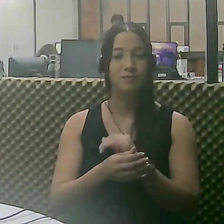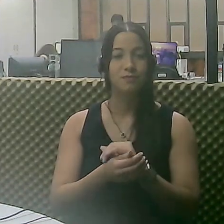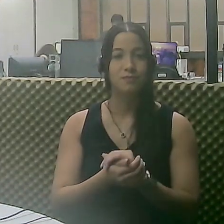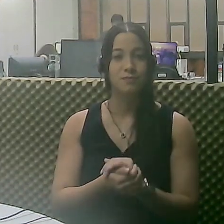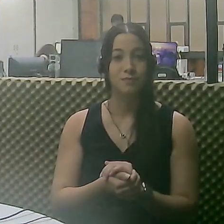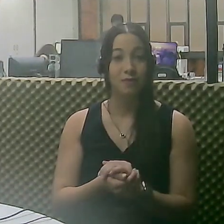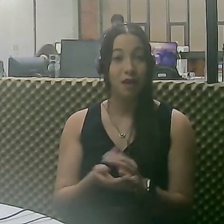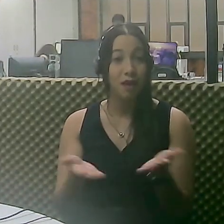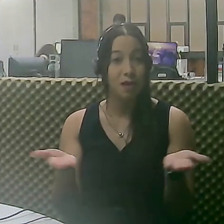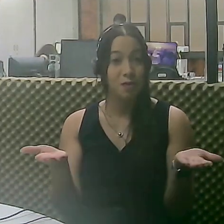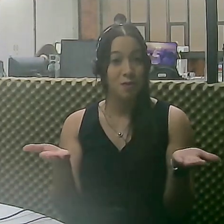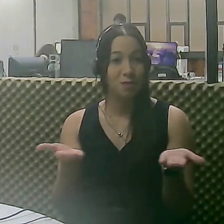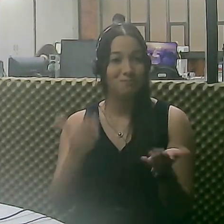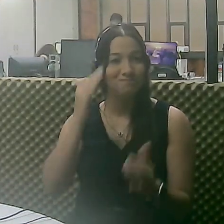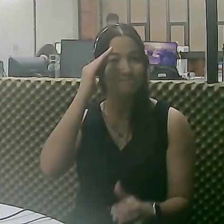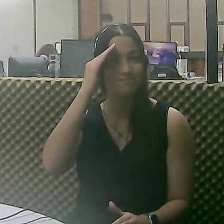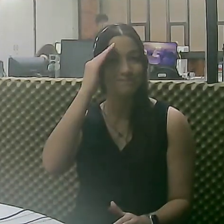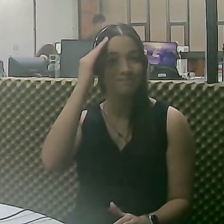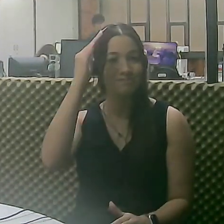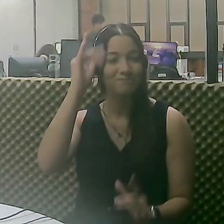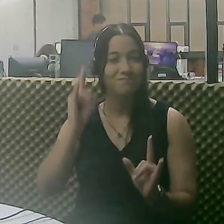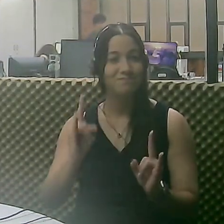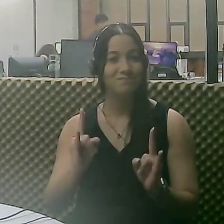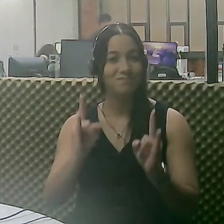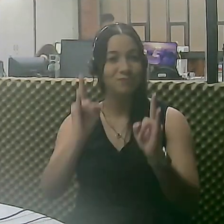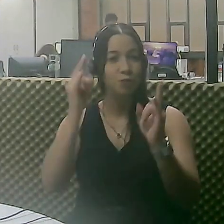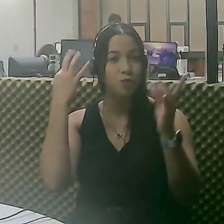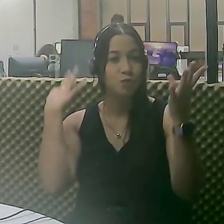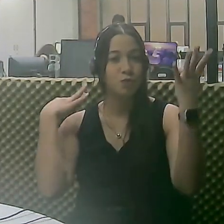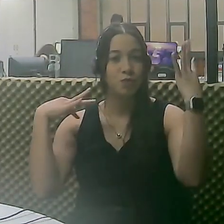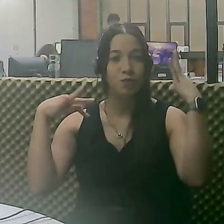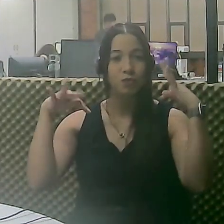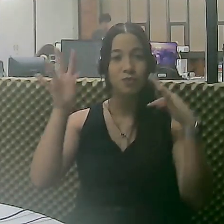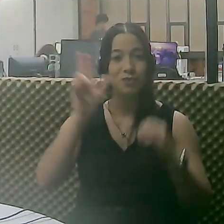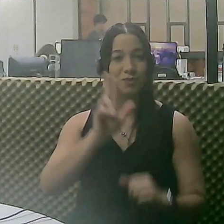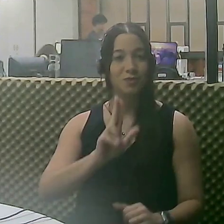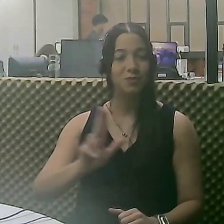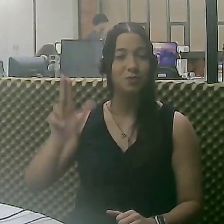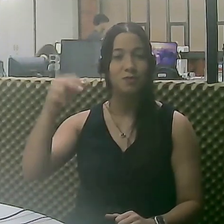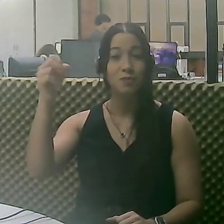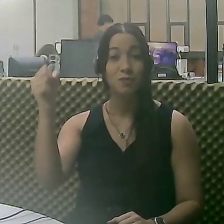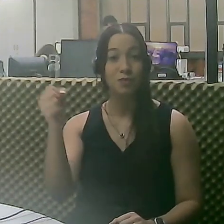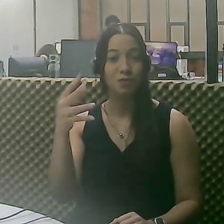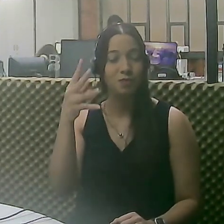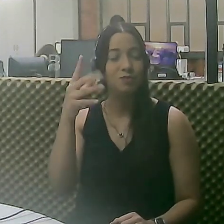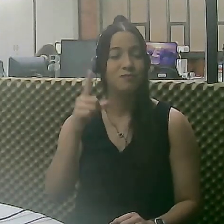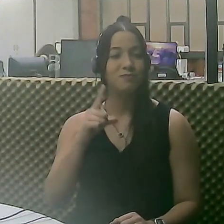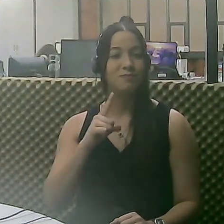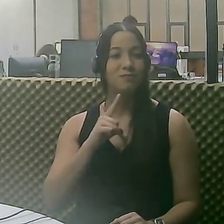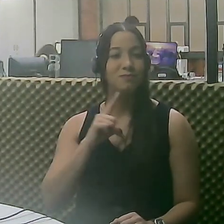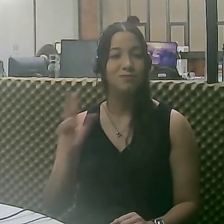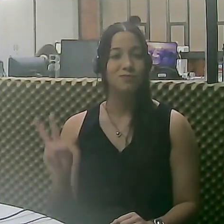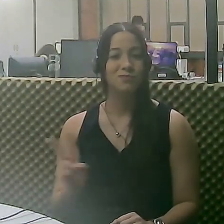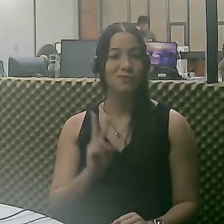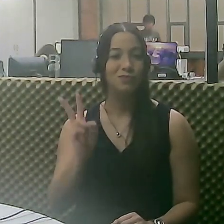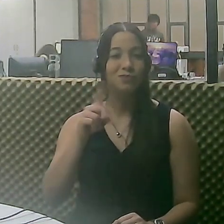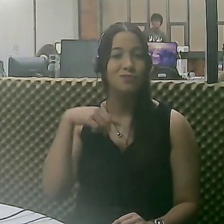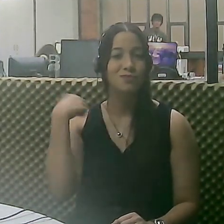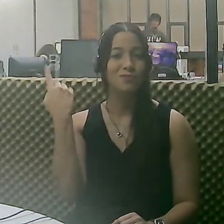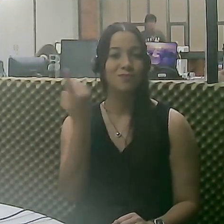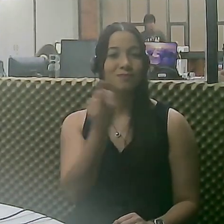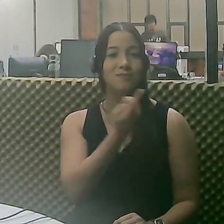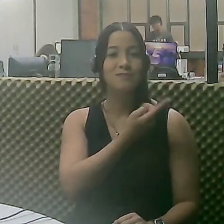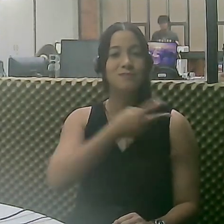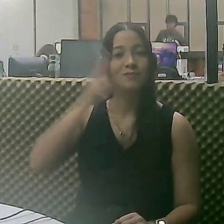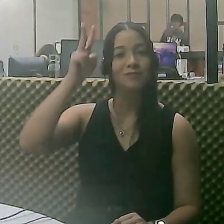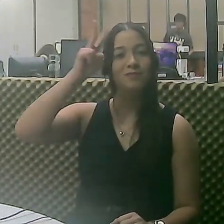E agora os principais prédios e pontos turísticos de Uberlândia estão iluminados, valorizando nossa